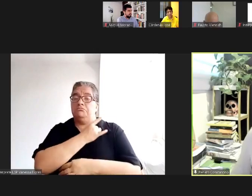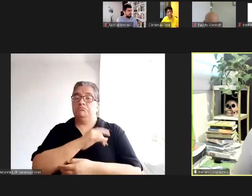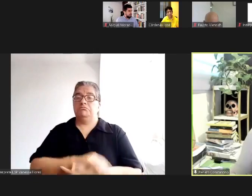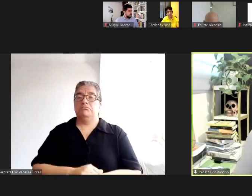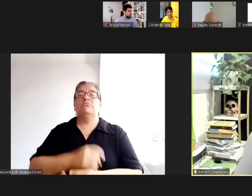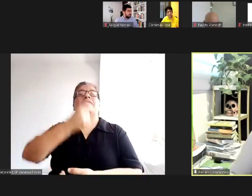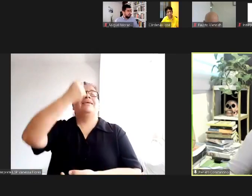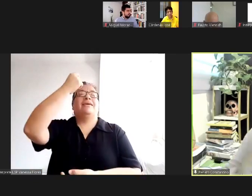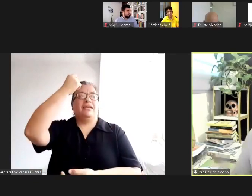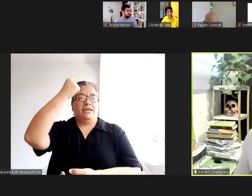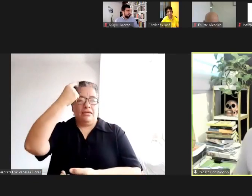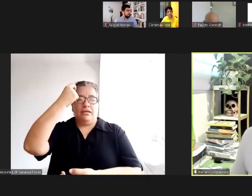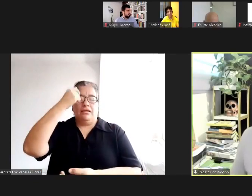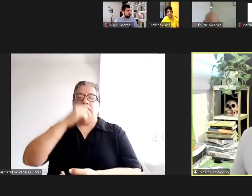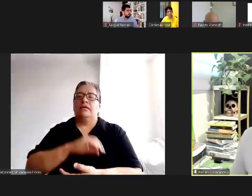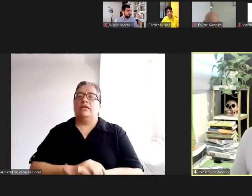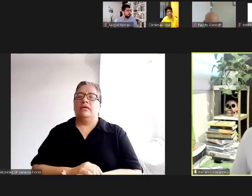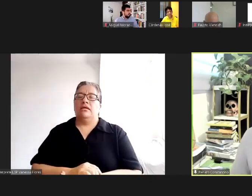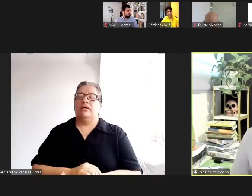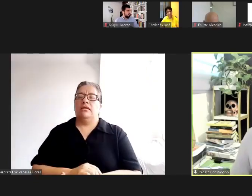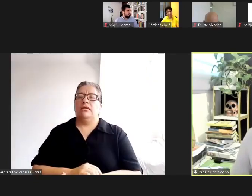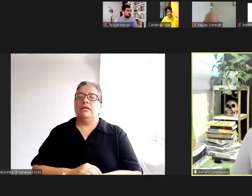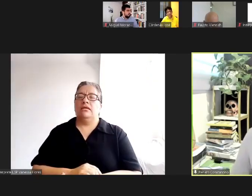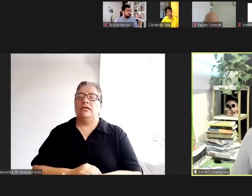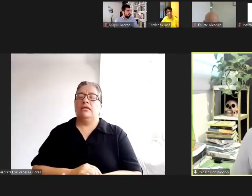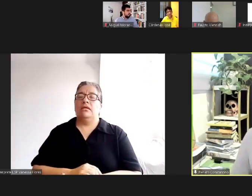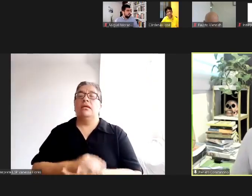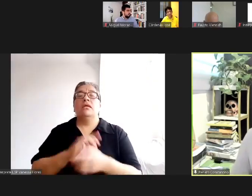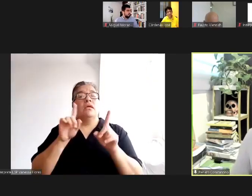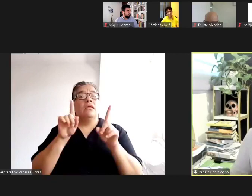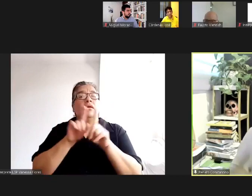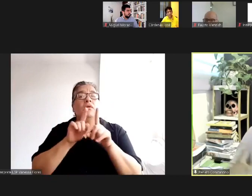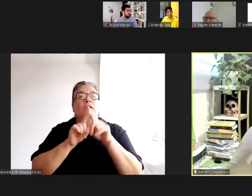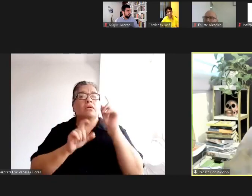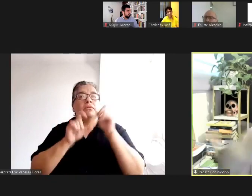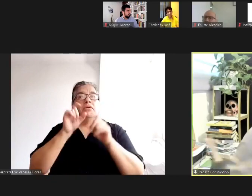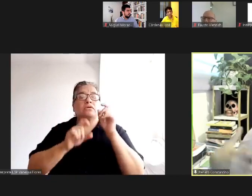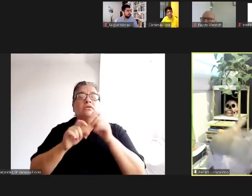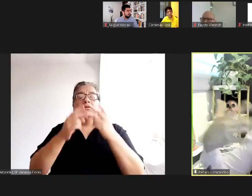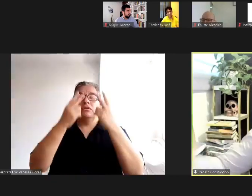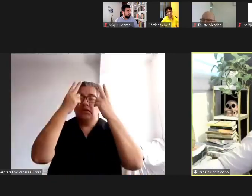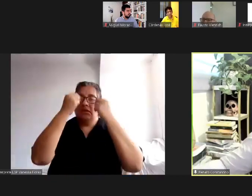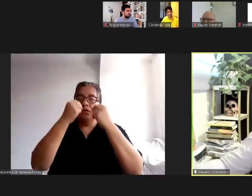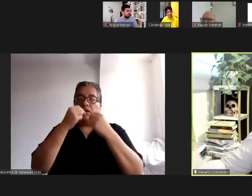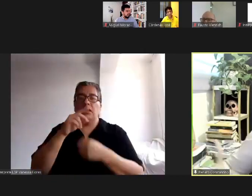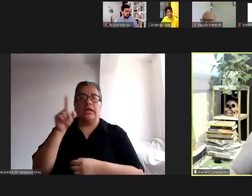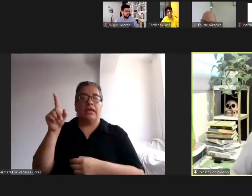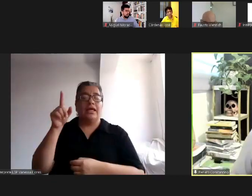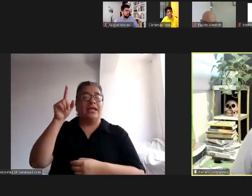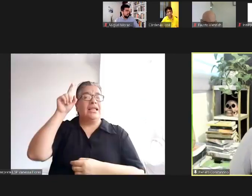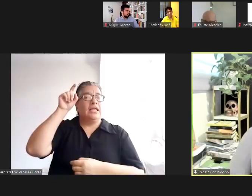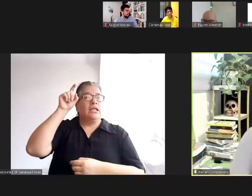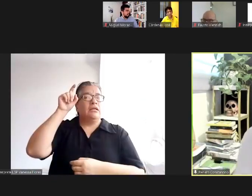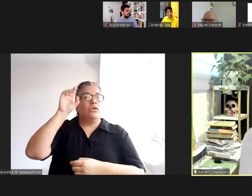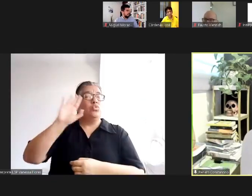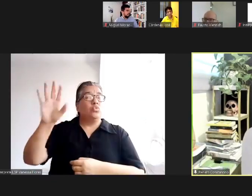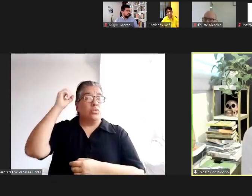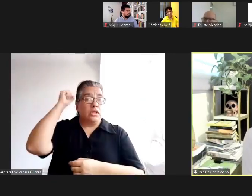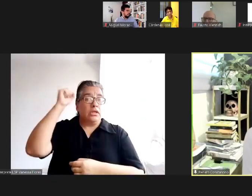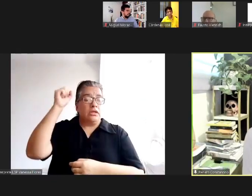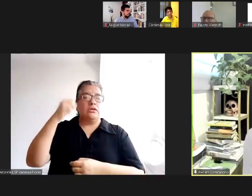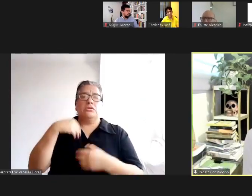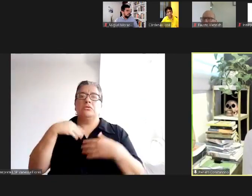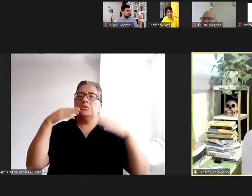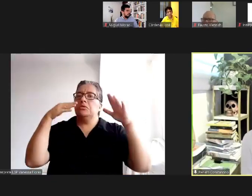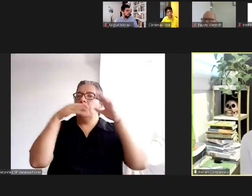entendiese que en su caso, igual que en los casos de personas que tenían discapacidad visual, él tenía derecho a acceder también a